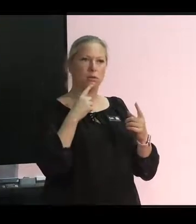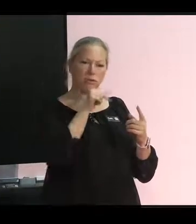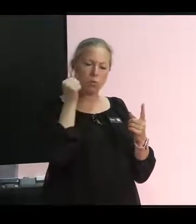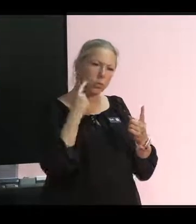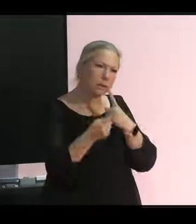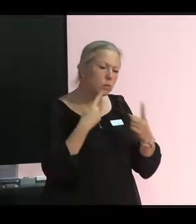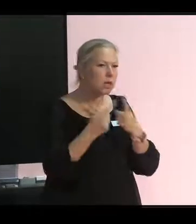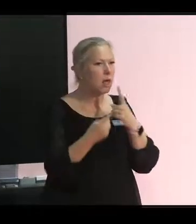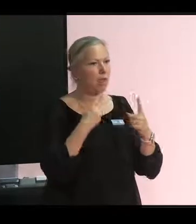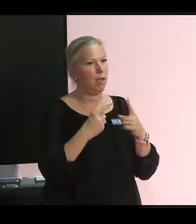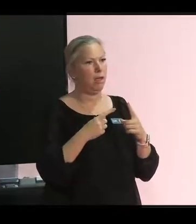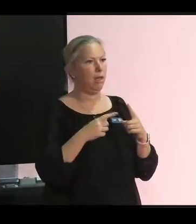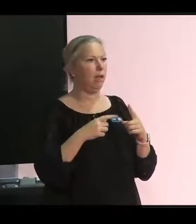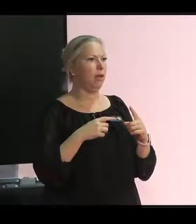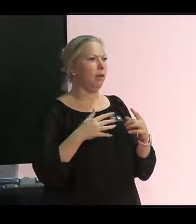Det finns kanske lite av en,